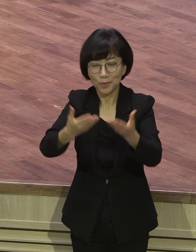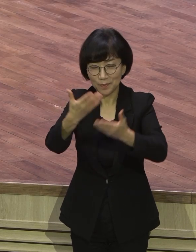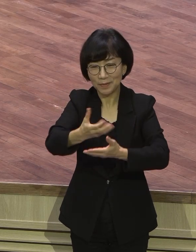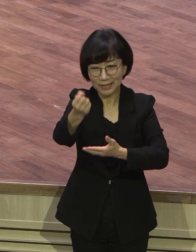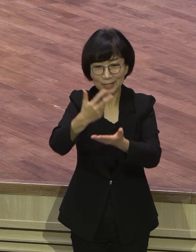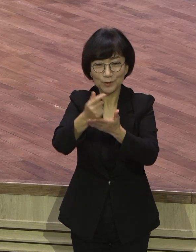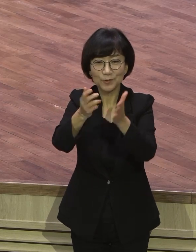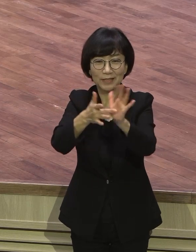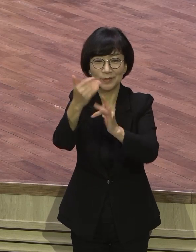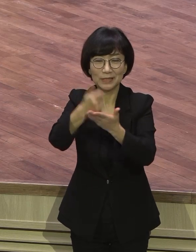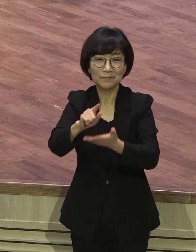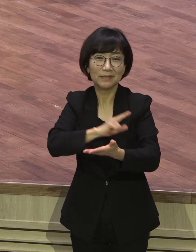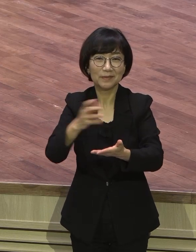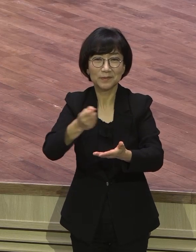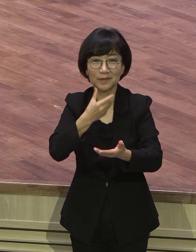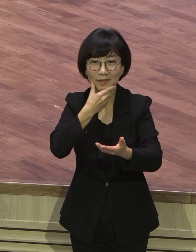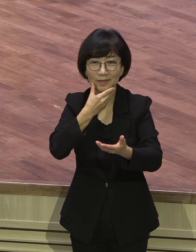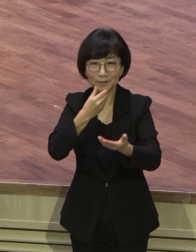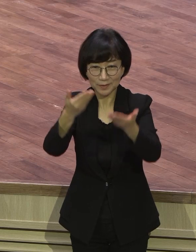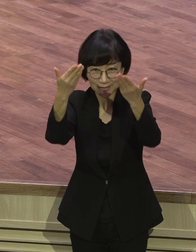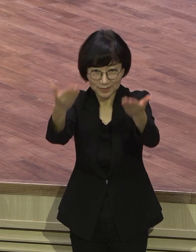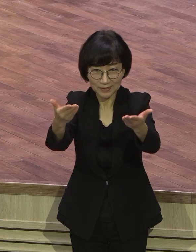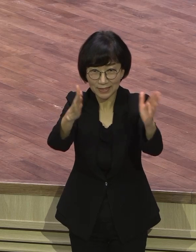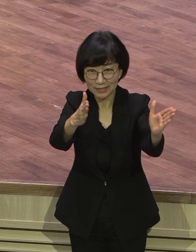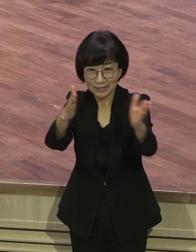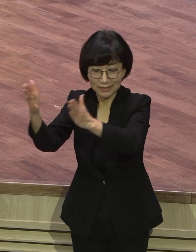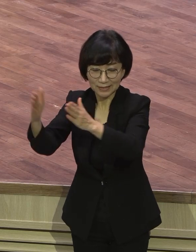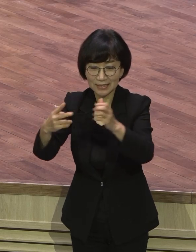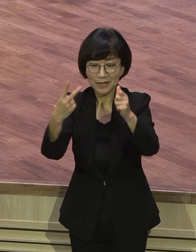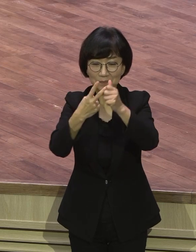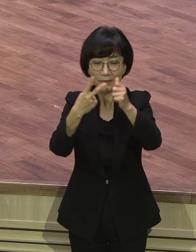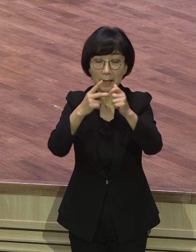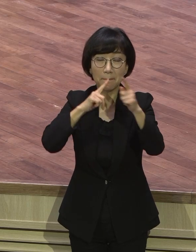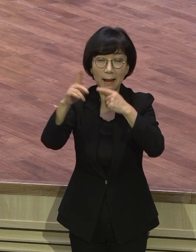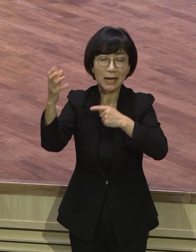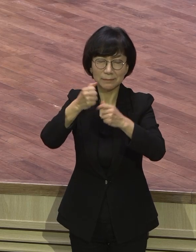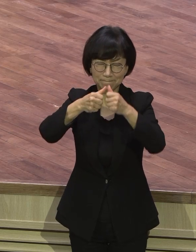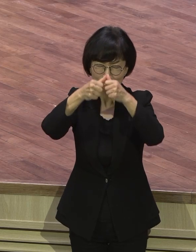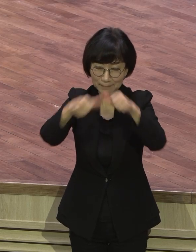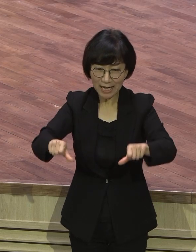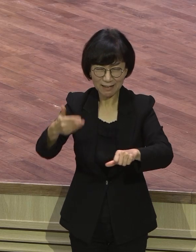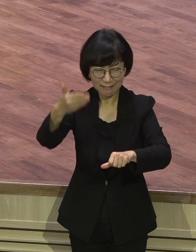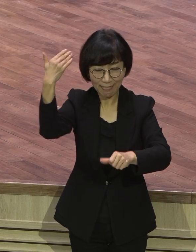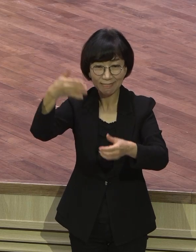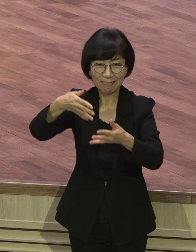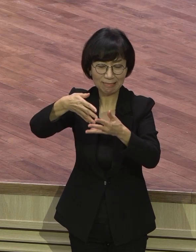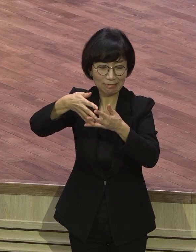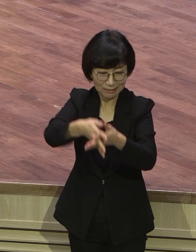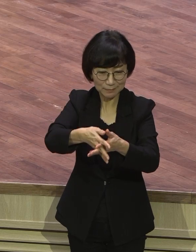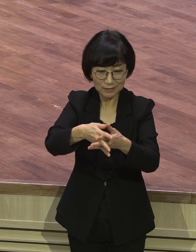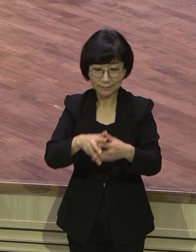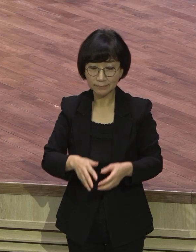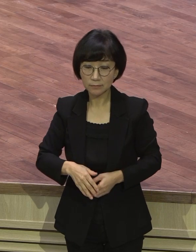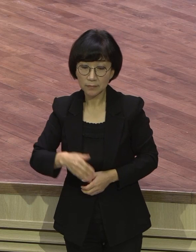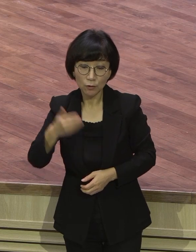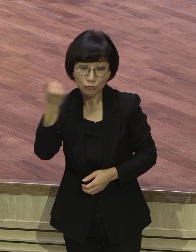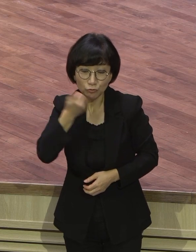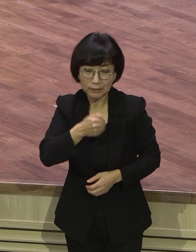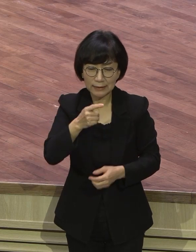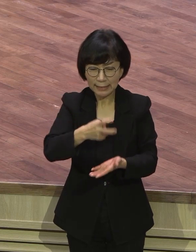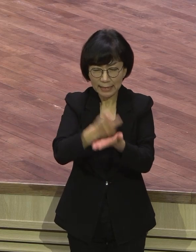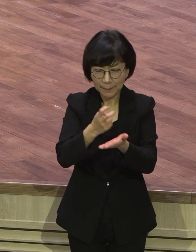말씀으로 깨는 예털입니다. 19절입니다. 이럴 거름으로 누구든지 이 개명 중에 지극히 작은 것